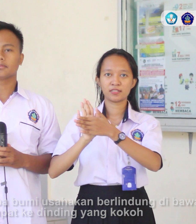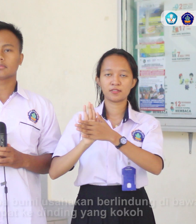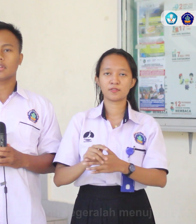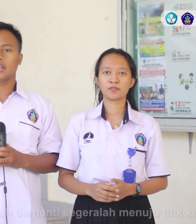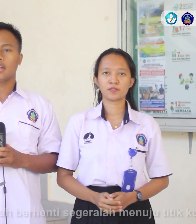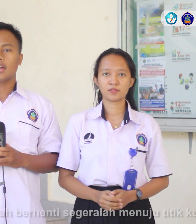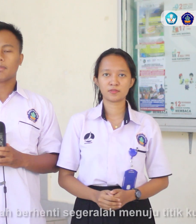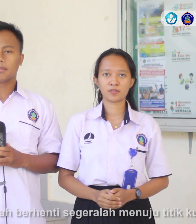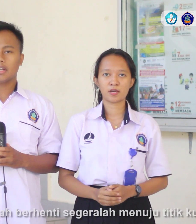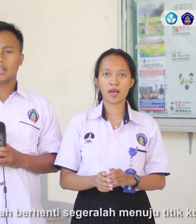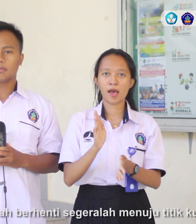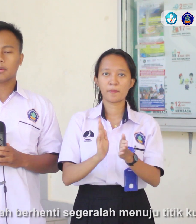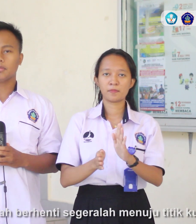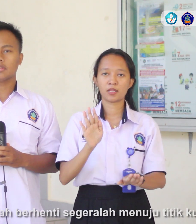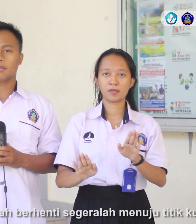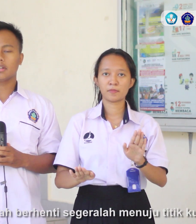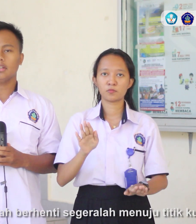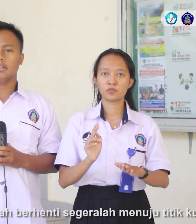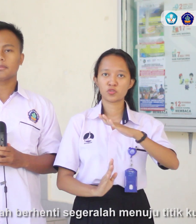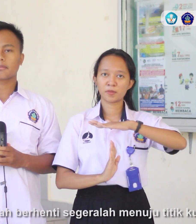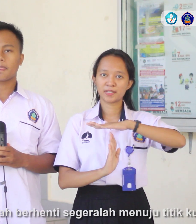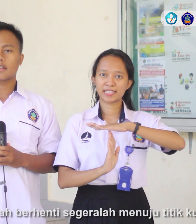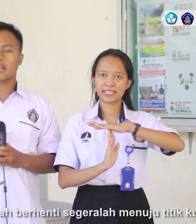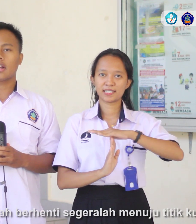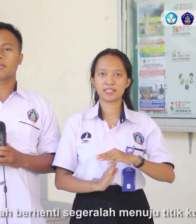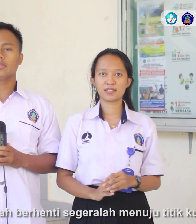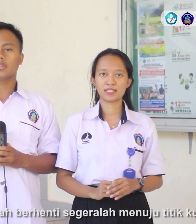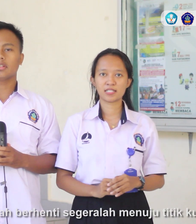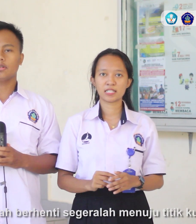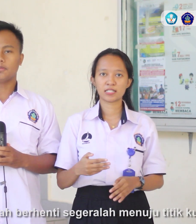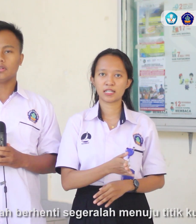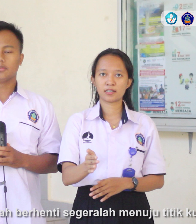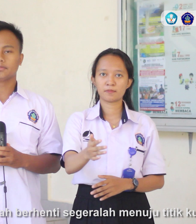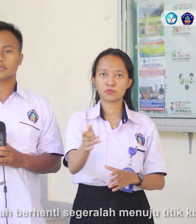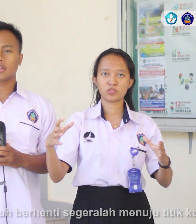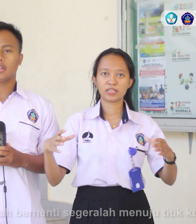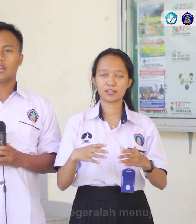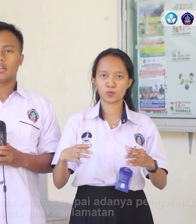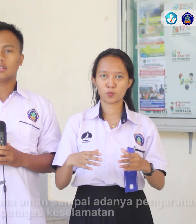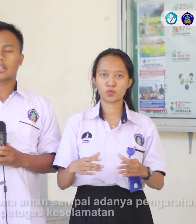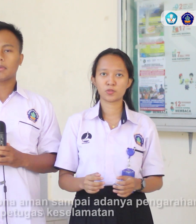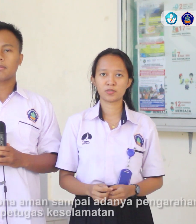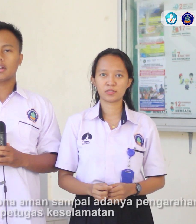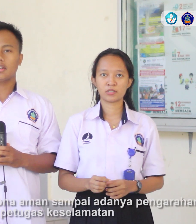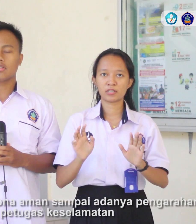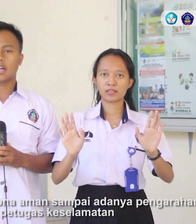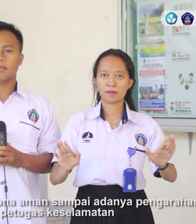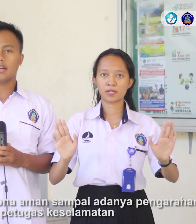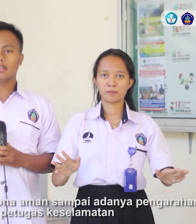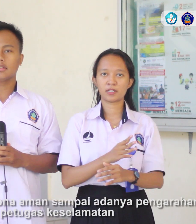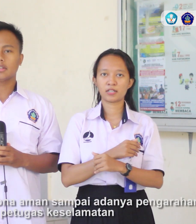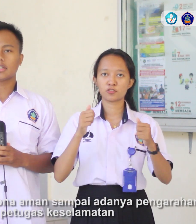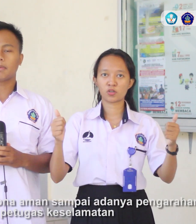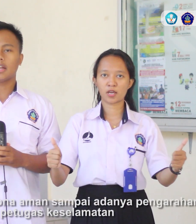kokoh. Apabila gempa bumi sudah berhenti, segeralah menuju titik kumpul. Tetaplah berada di